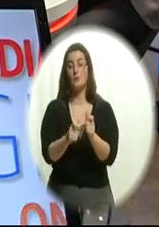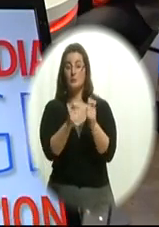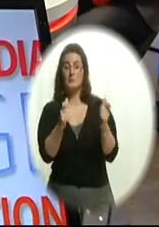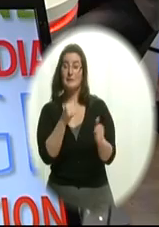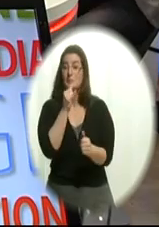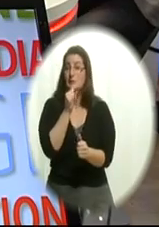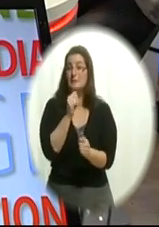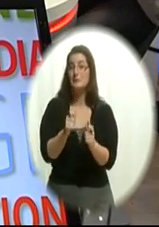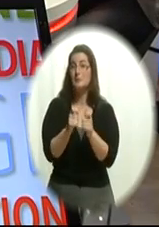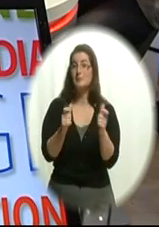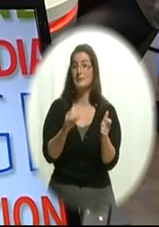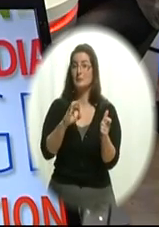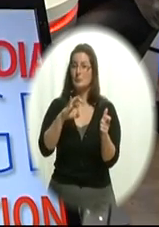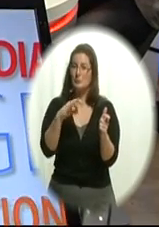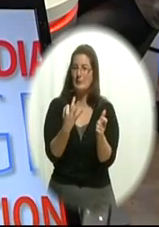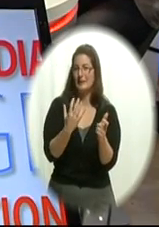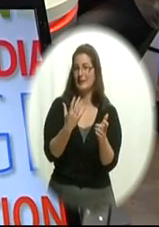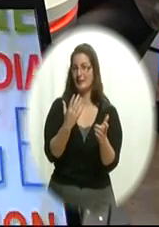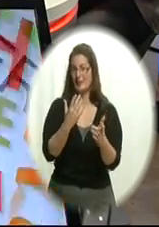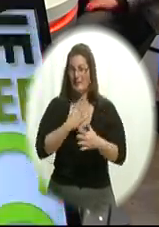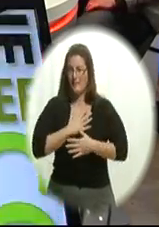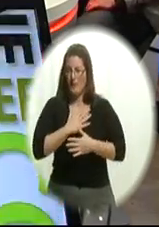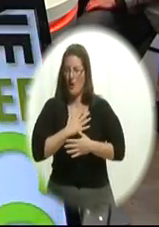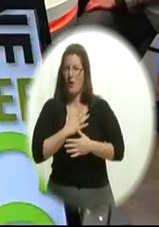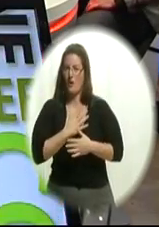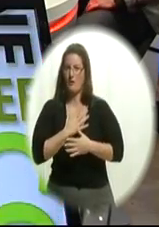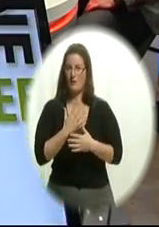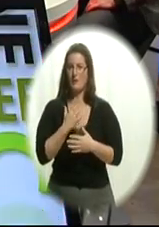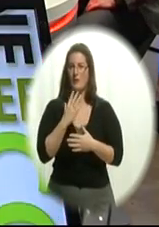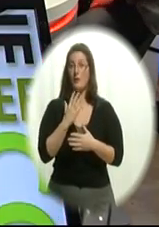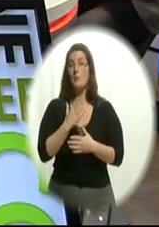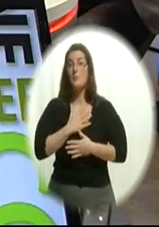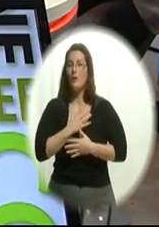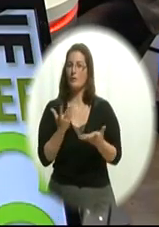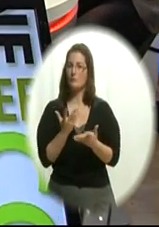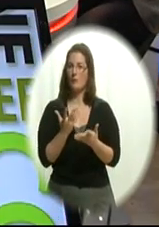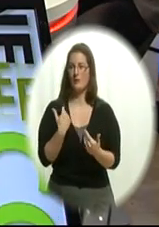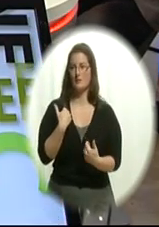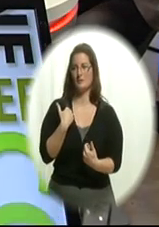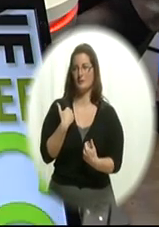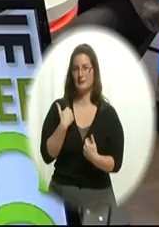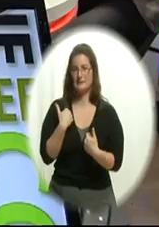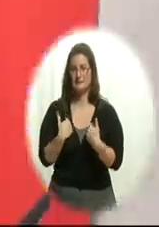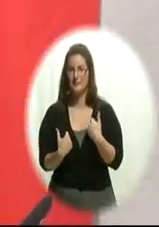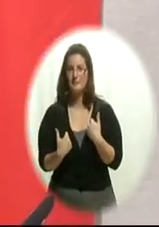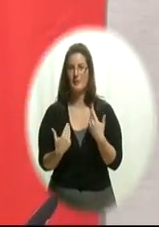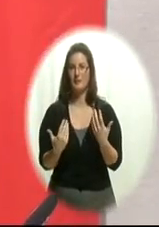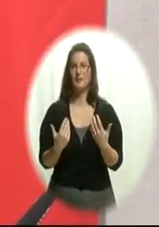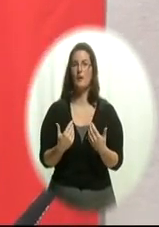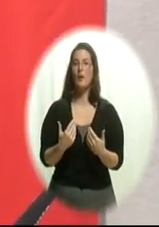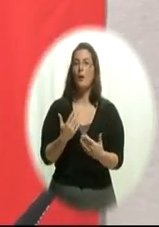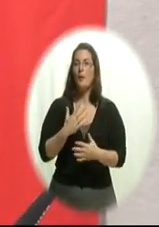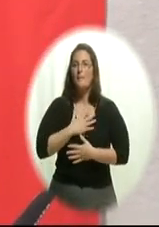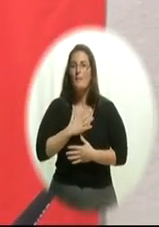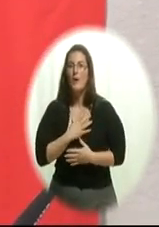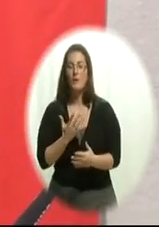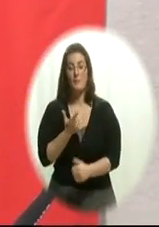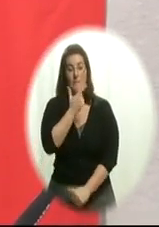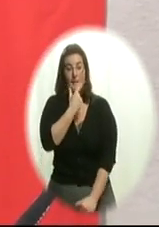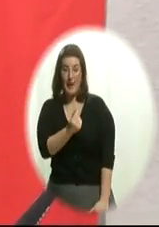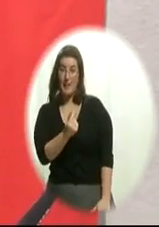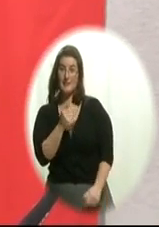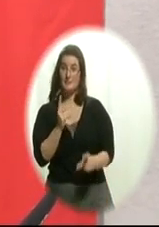parce qu'ils ont peur du handicap. Je pense qu'il n'y a pas à avoir... peur d'être mal à l'aise face à une personne avec